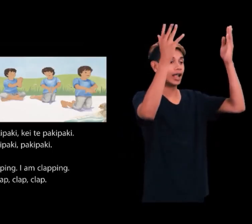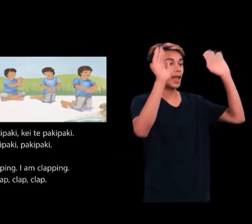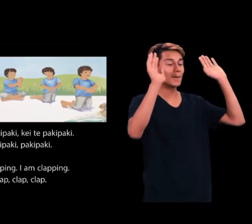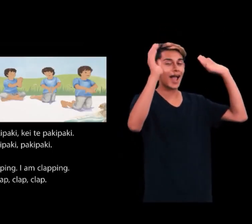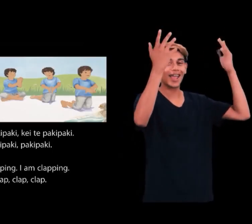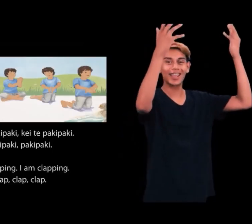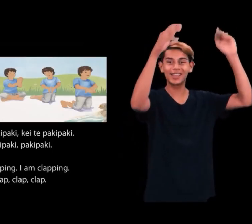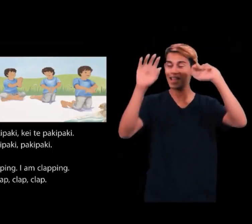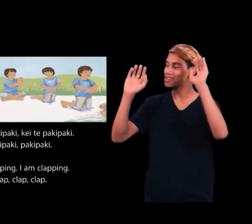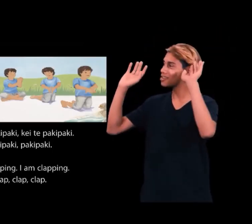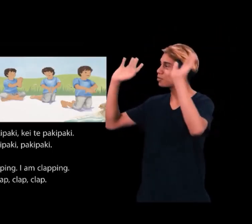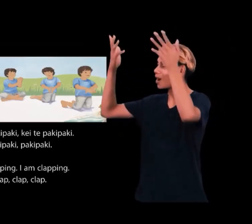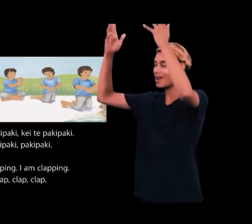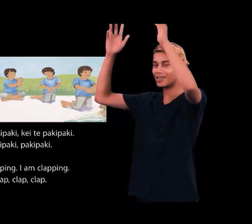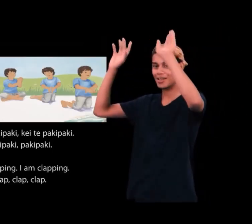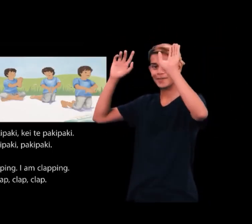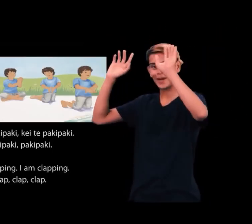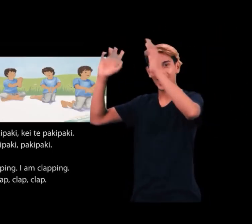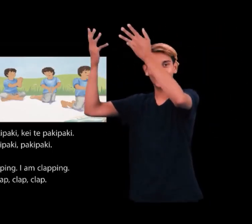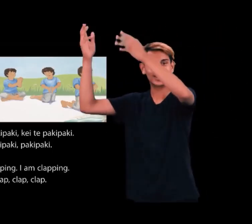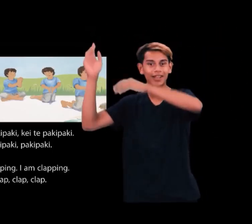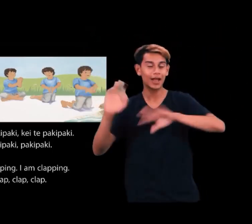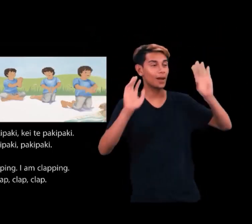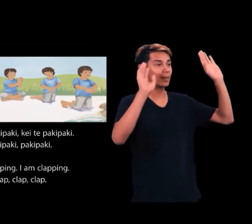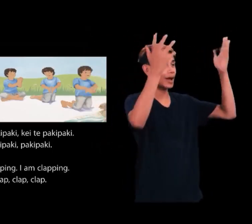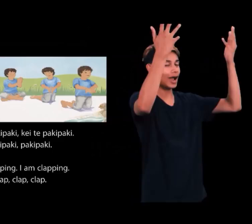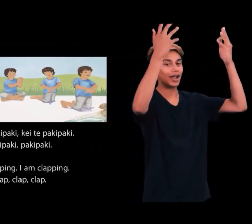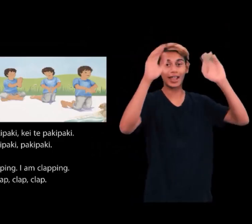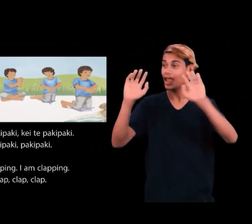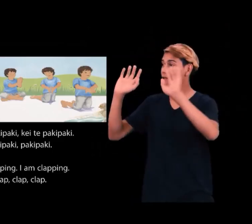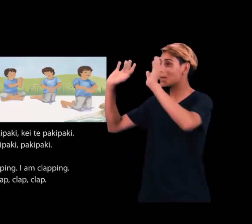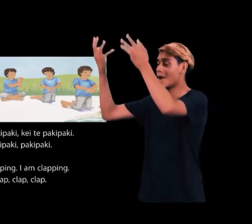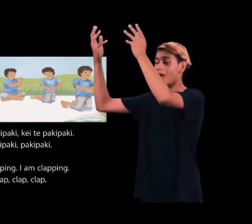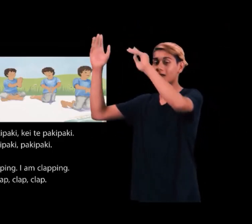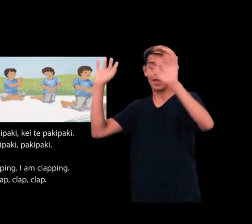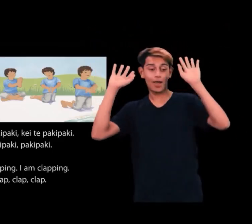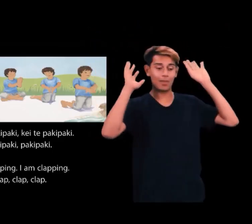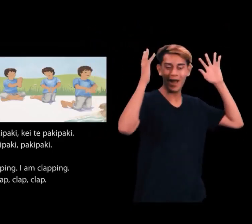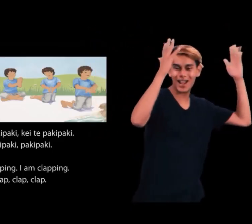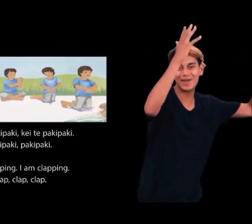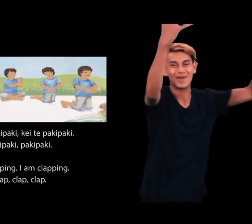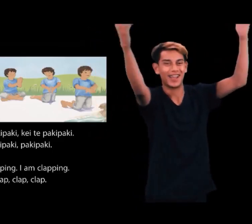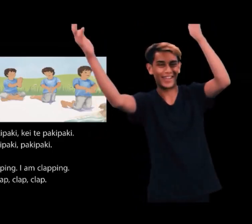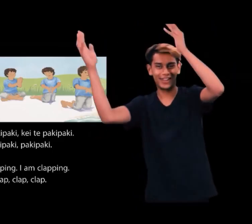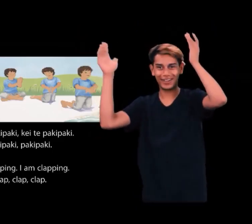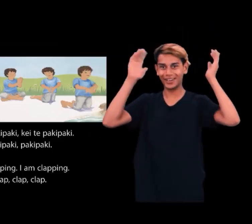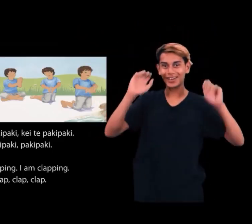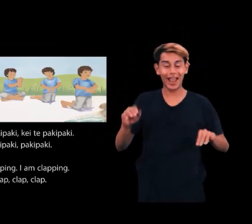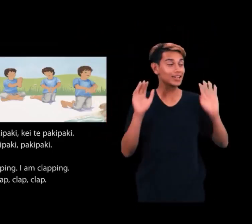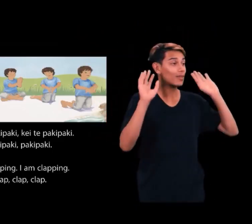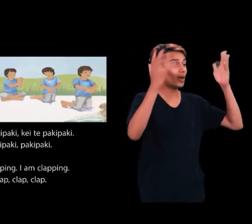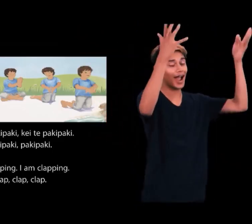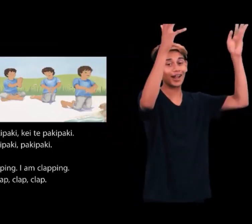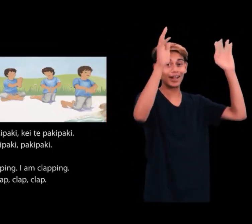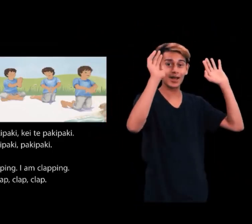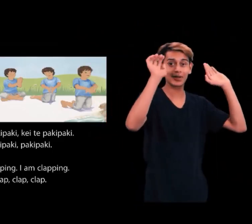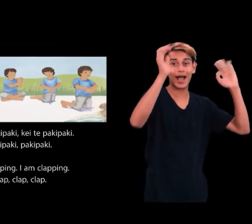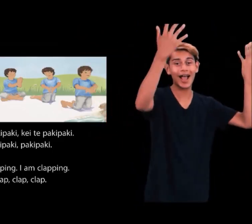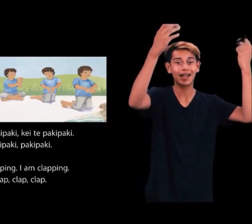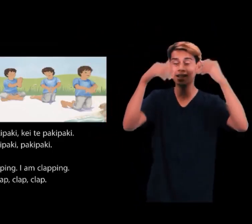Paki paki, kei te paki paki, paki paki, paki paki. Kei te paki paki,